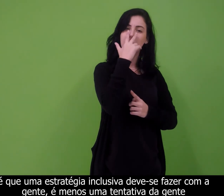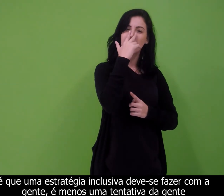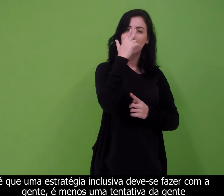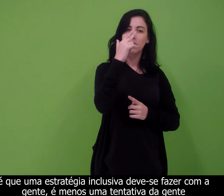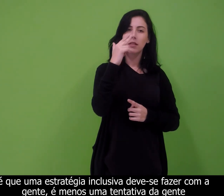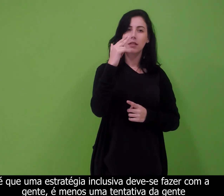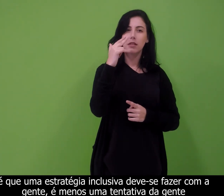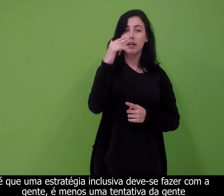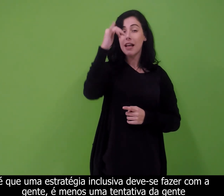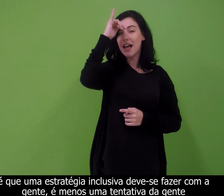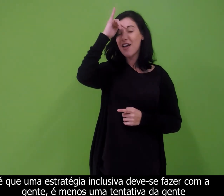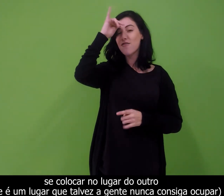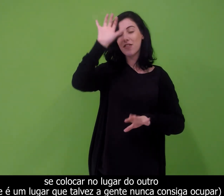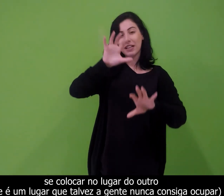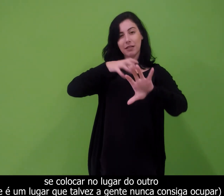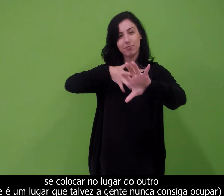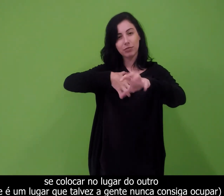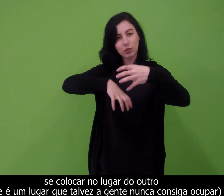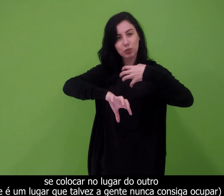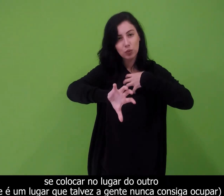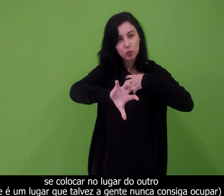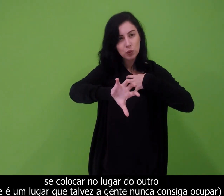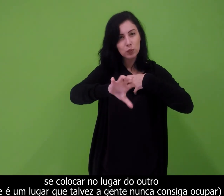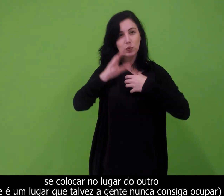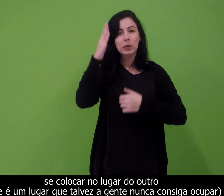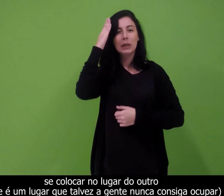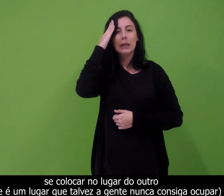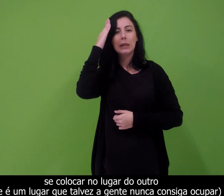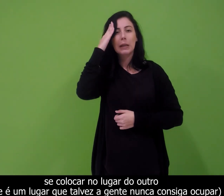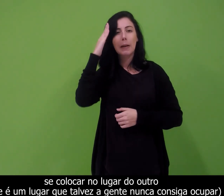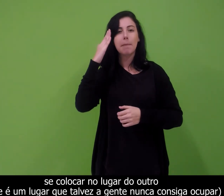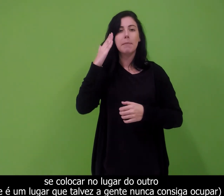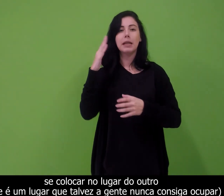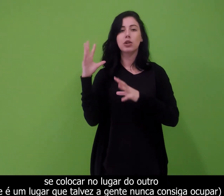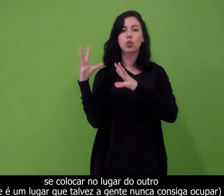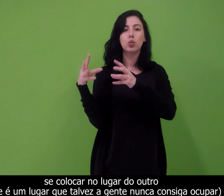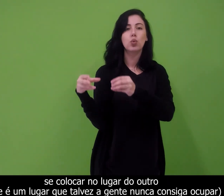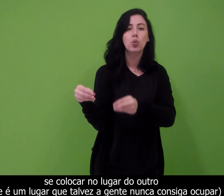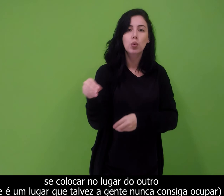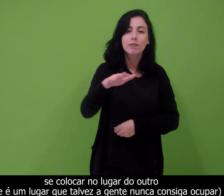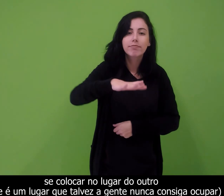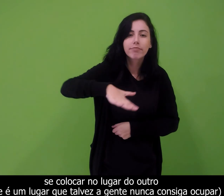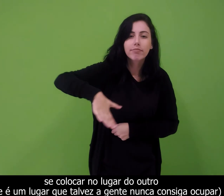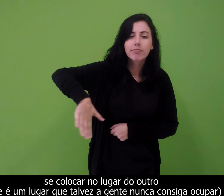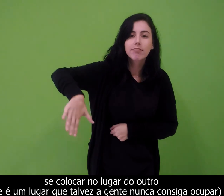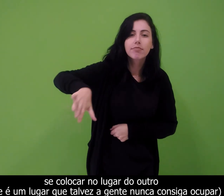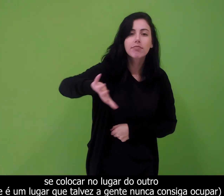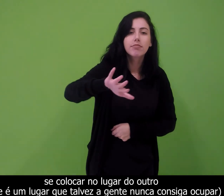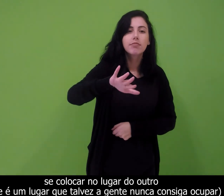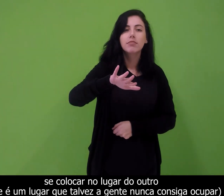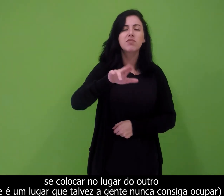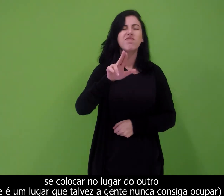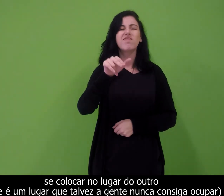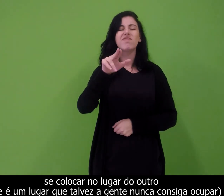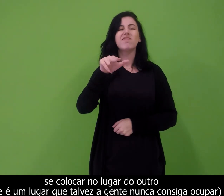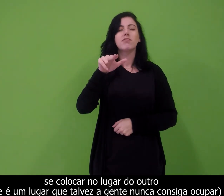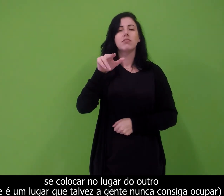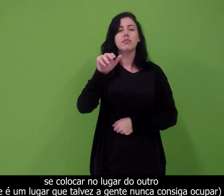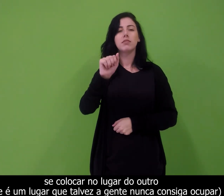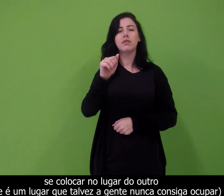uma tentativa da gente se colocar no lugar do outro, que é um lugar que talvez a gente nunca